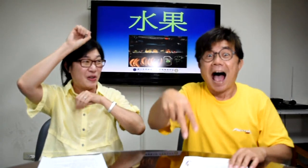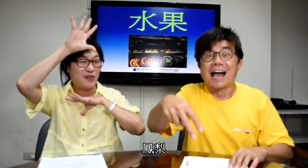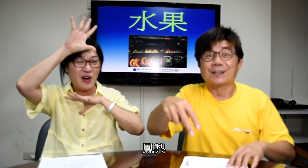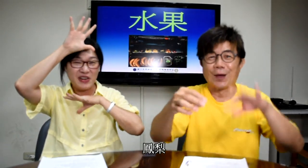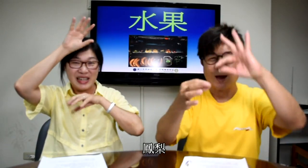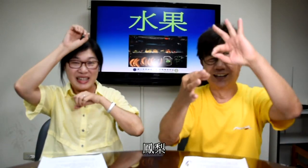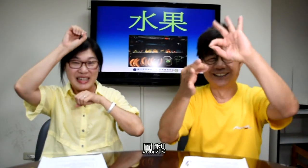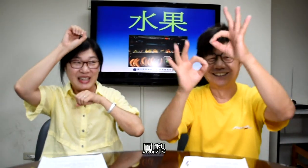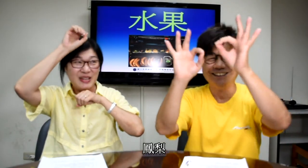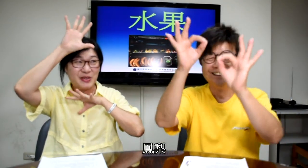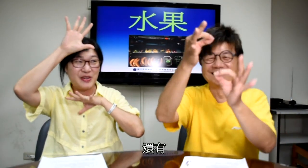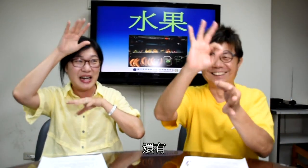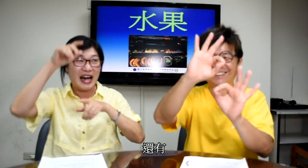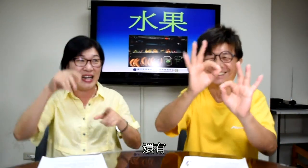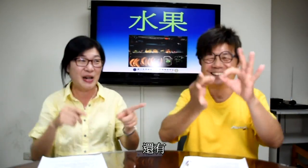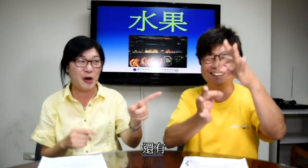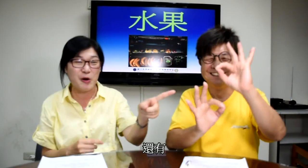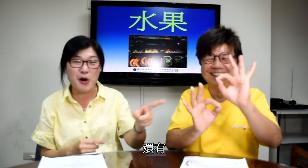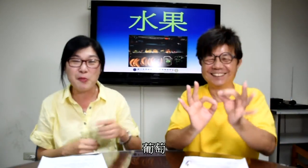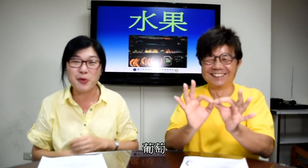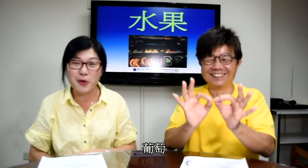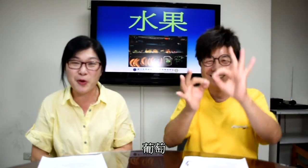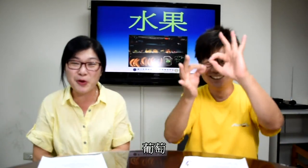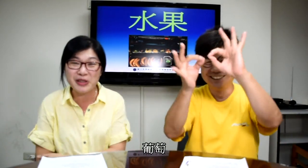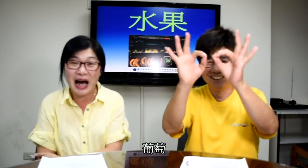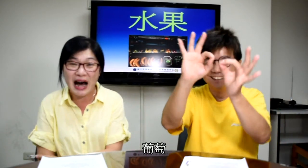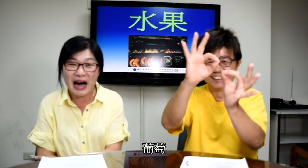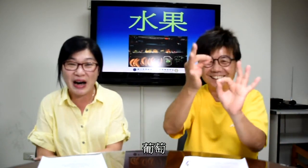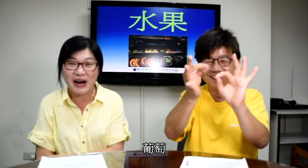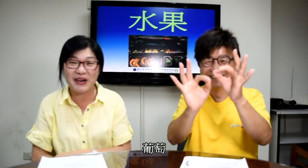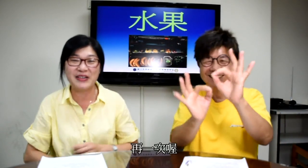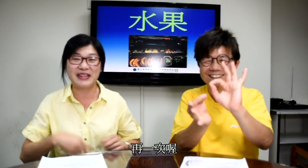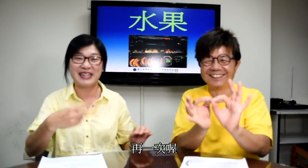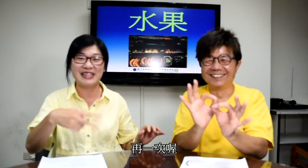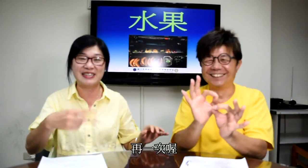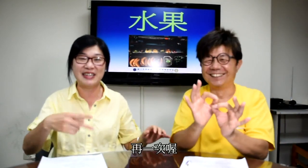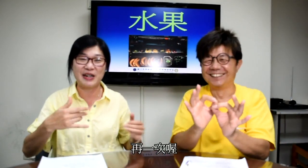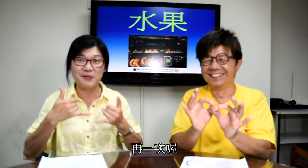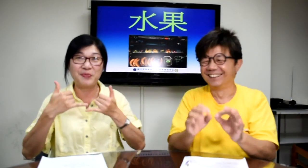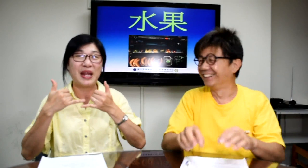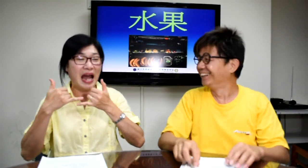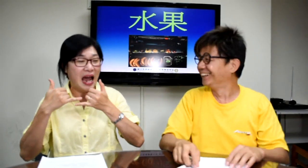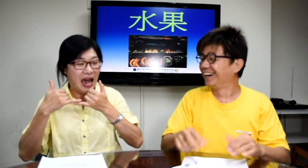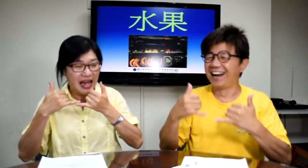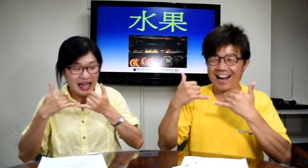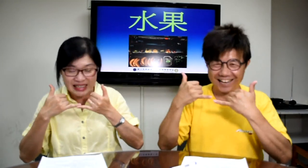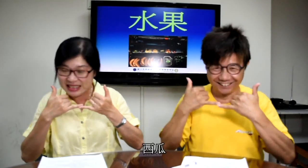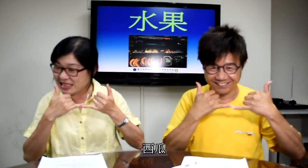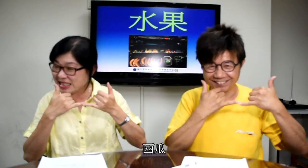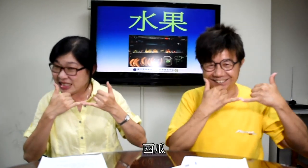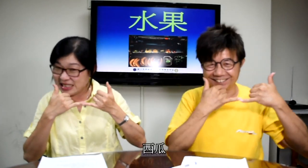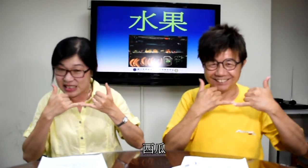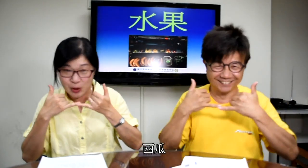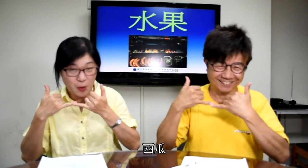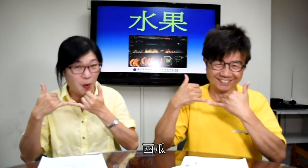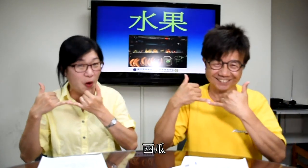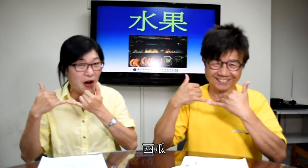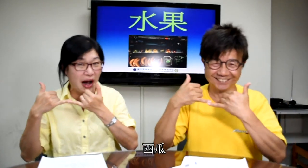凤梨，还有葡萄。再一次哦。西瓜、